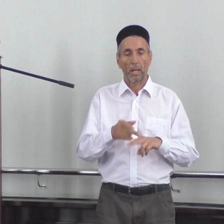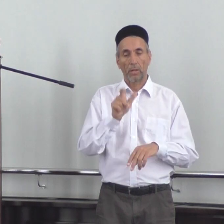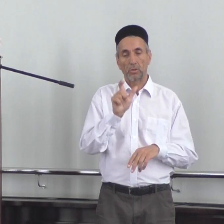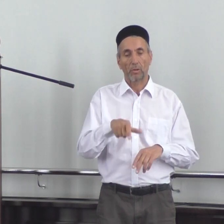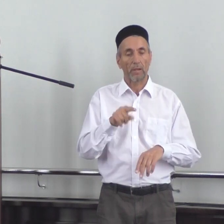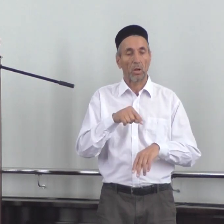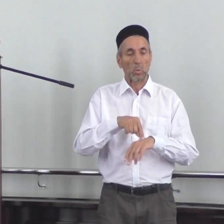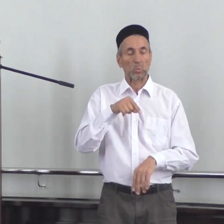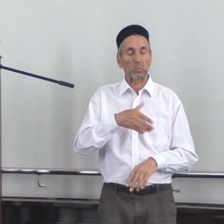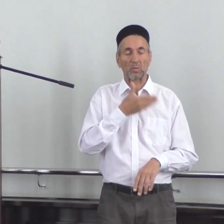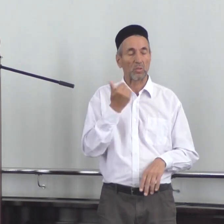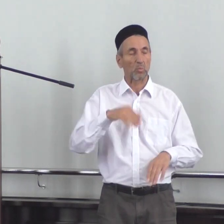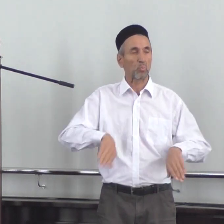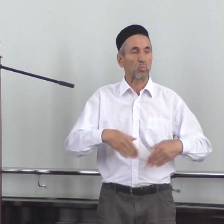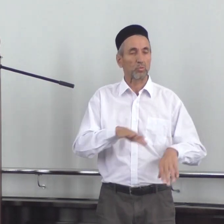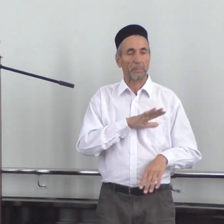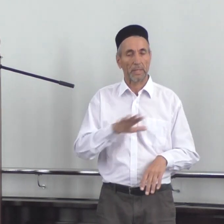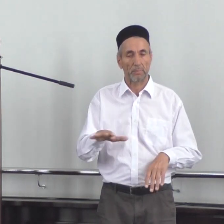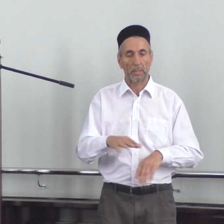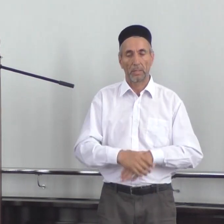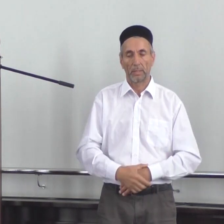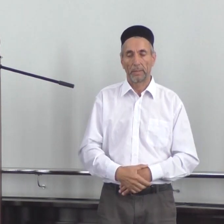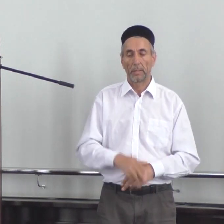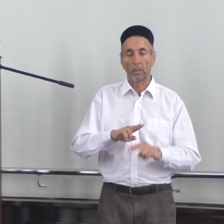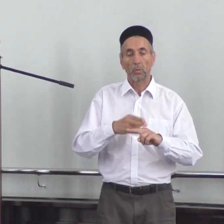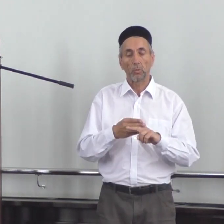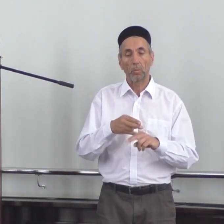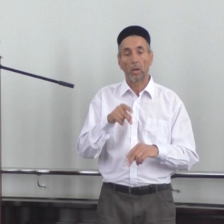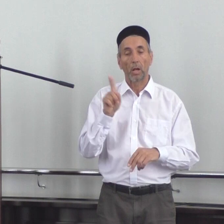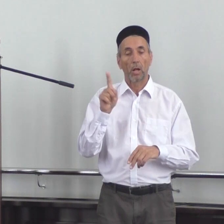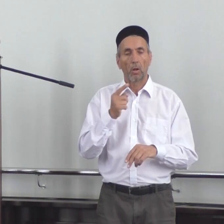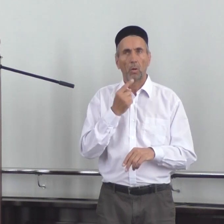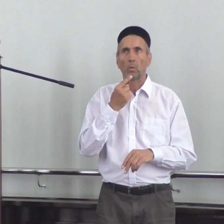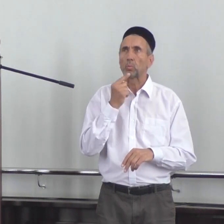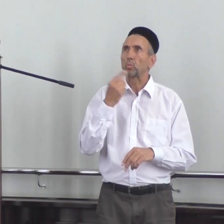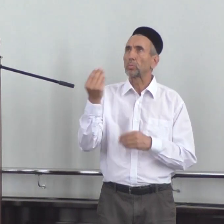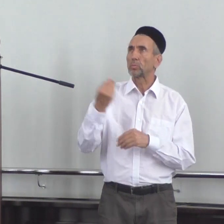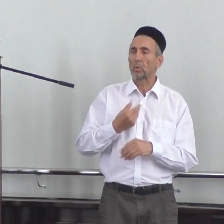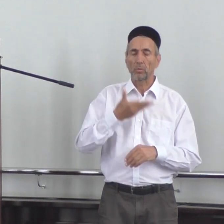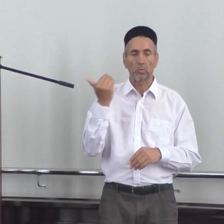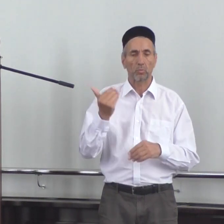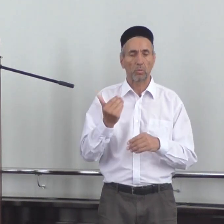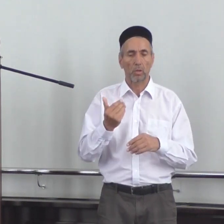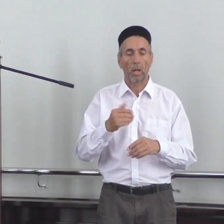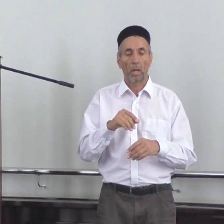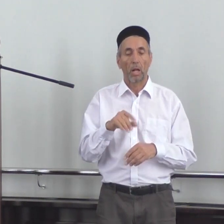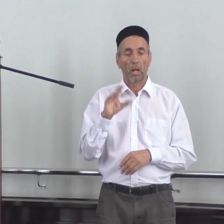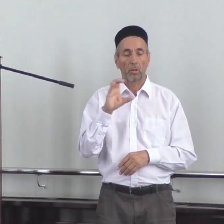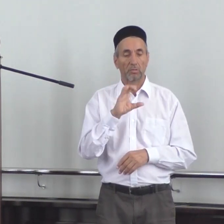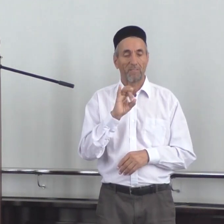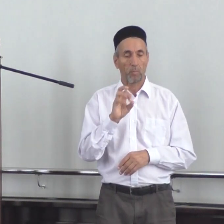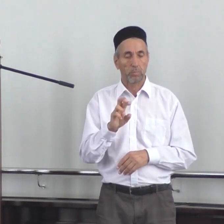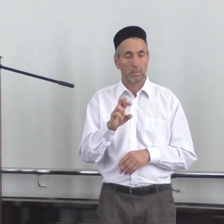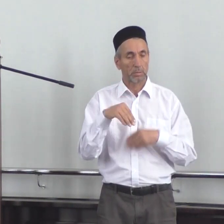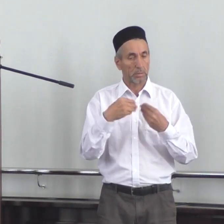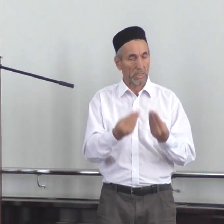Аллаһның илчесе нәрсә булды? Раббыбыз безне онытты, нигә авырлык җибәрми дип сорау куйганнар, сорау биргәннәр.